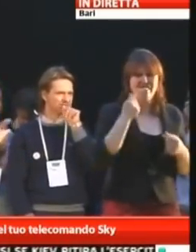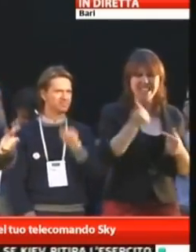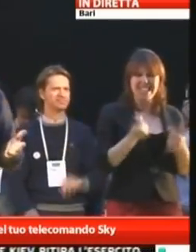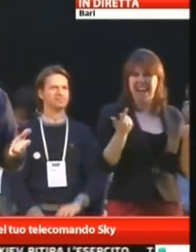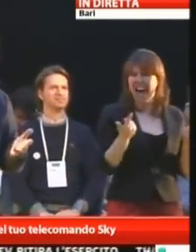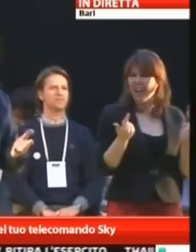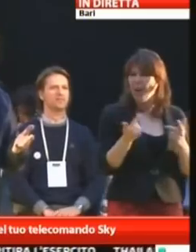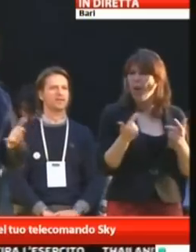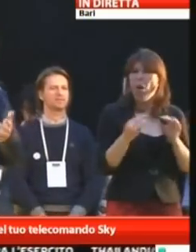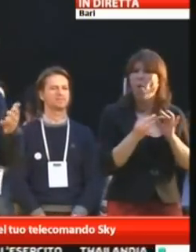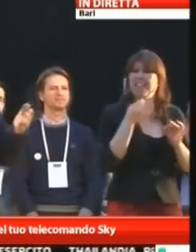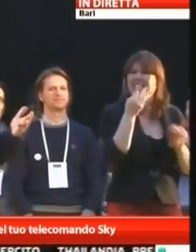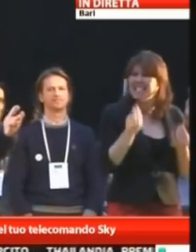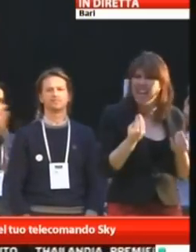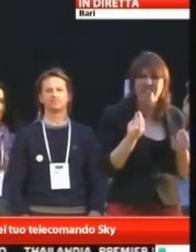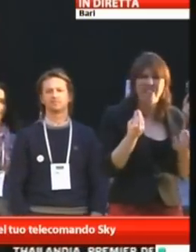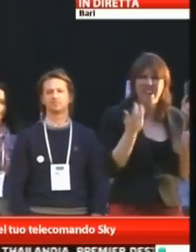fiscal compact è